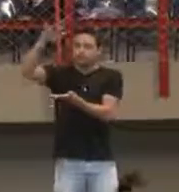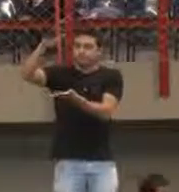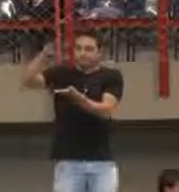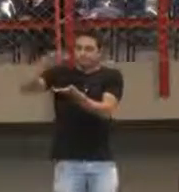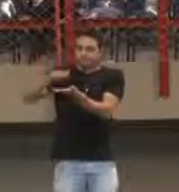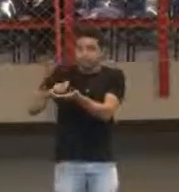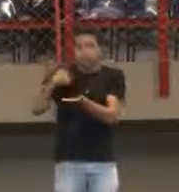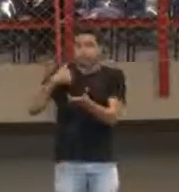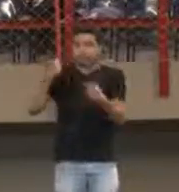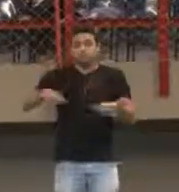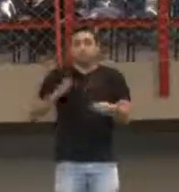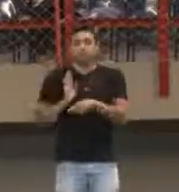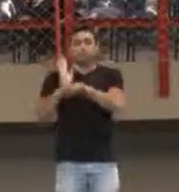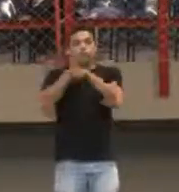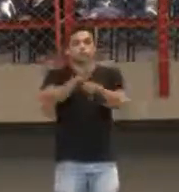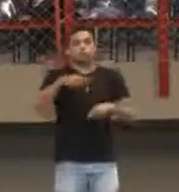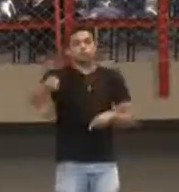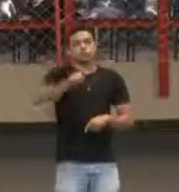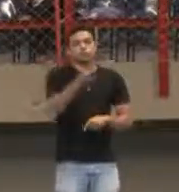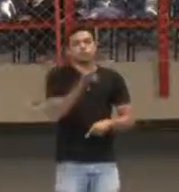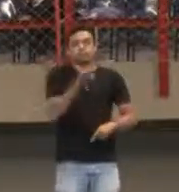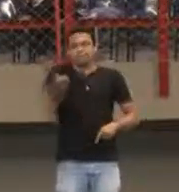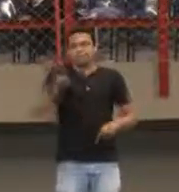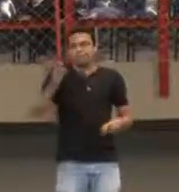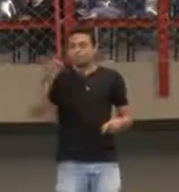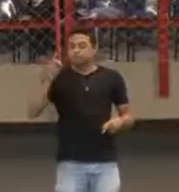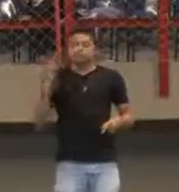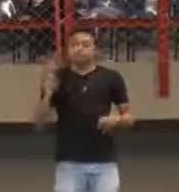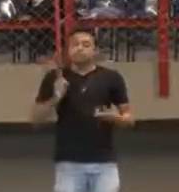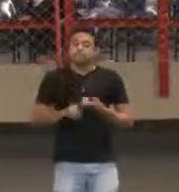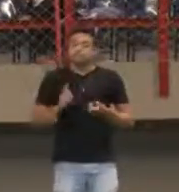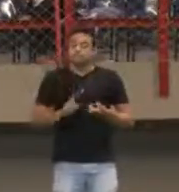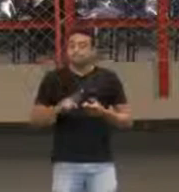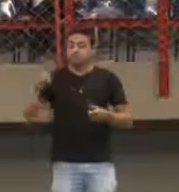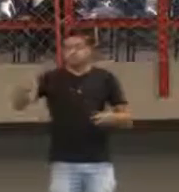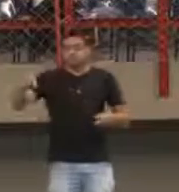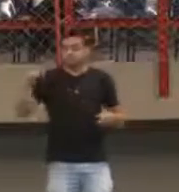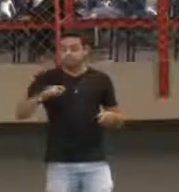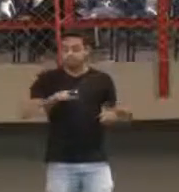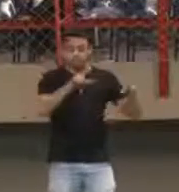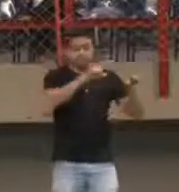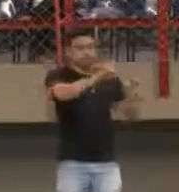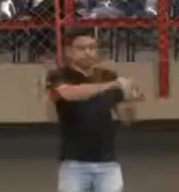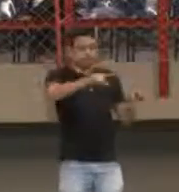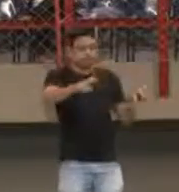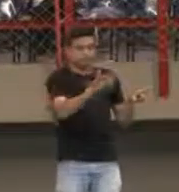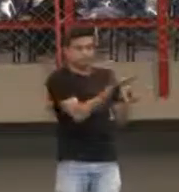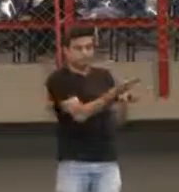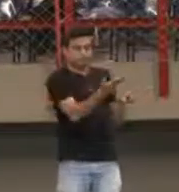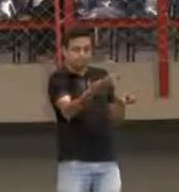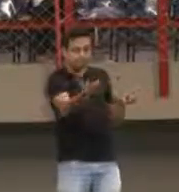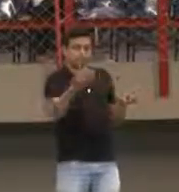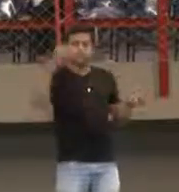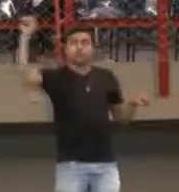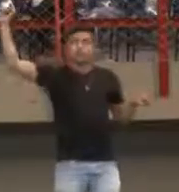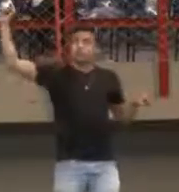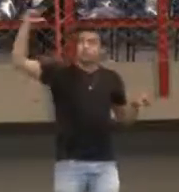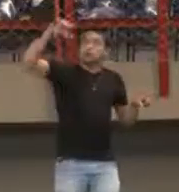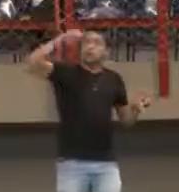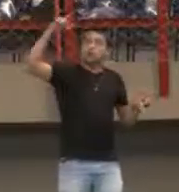coisa a gente ajuda ele, né? A gente ajuda ele. Tudo bem, então a energia solar, ela também é uma energia